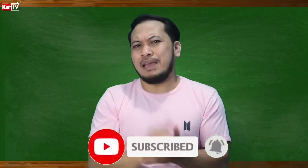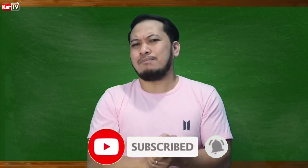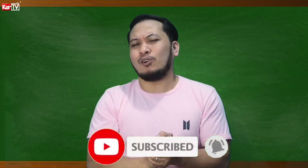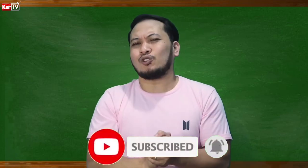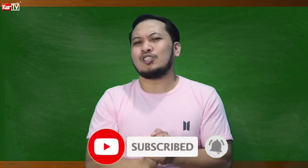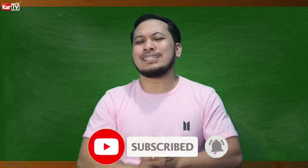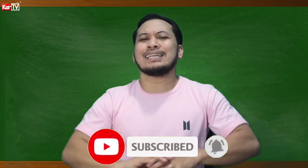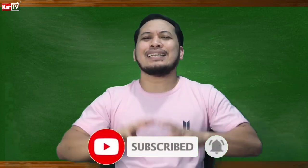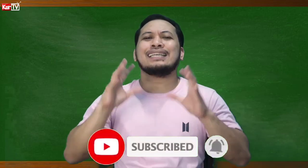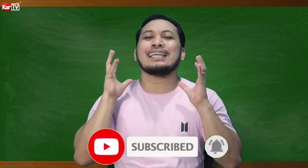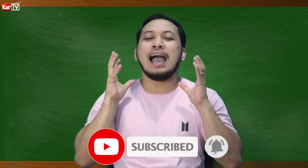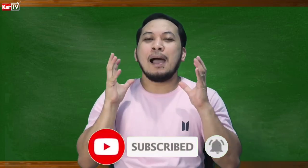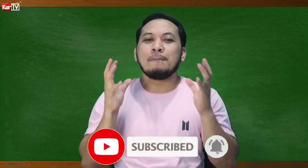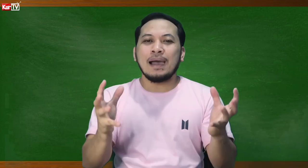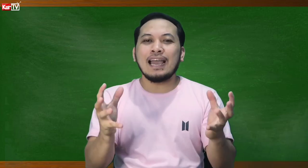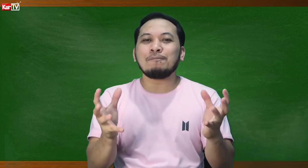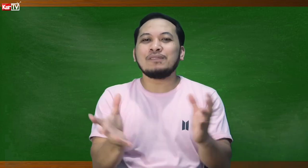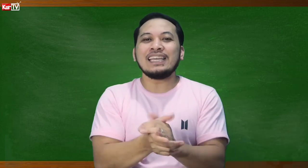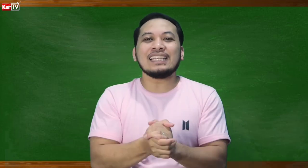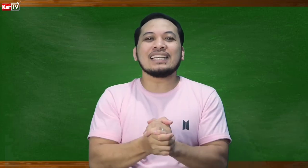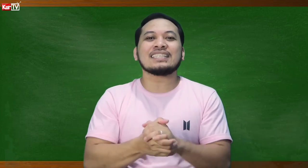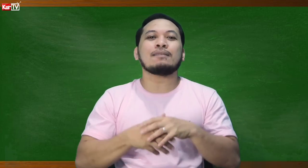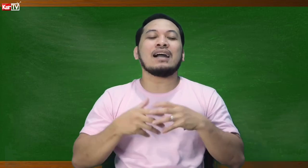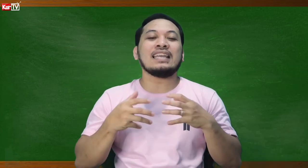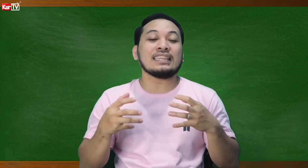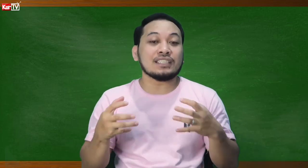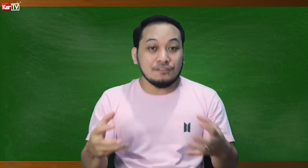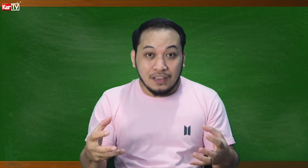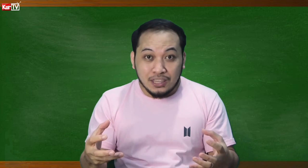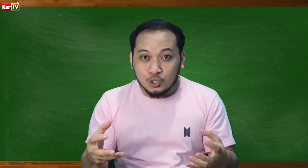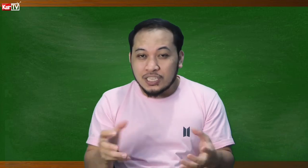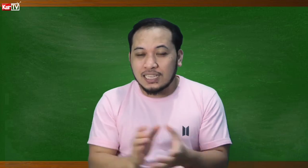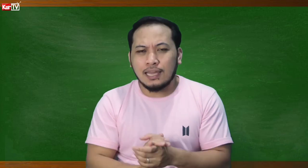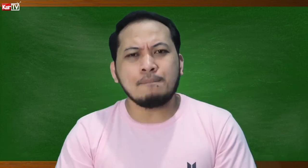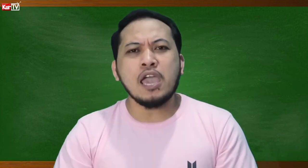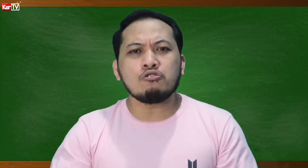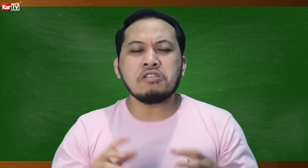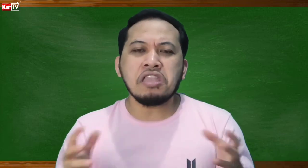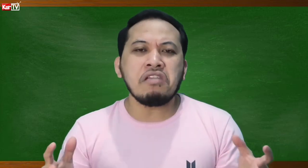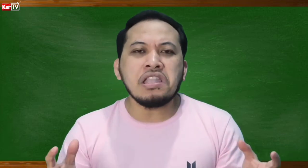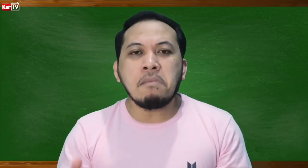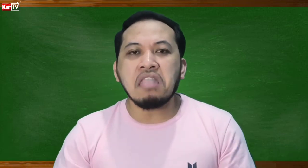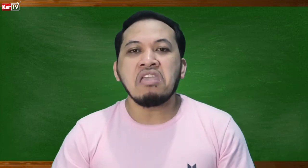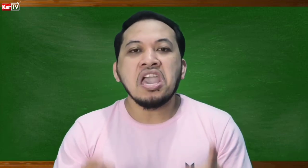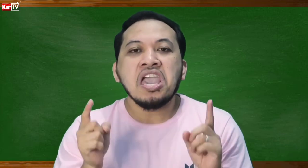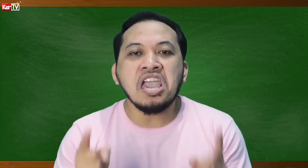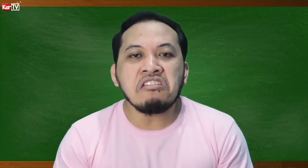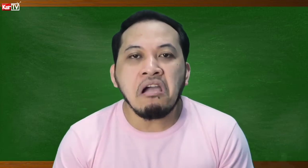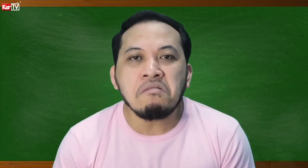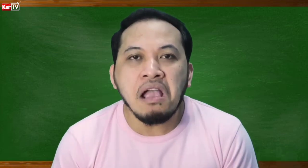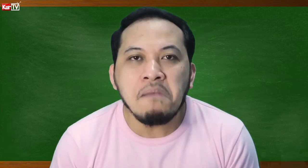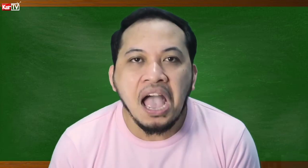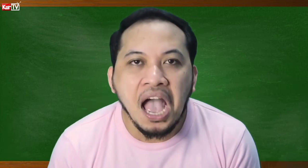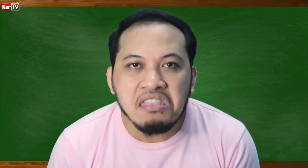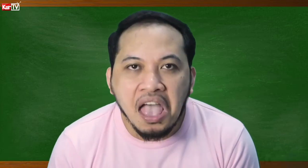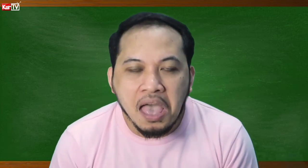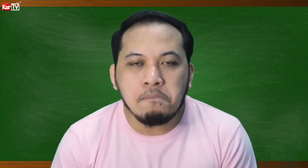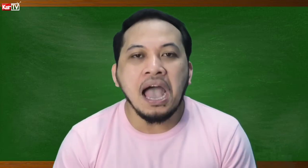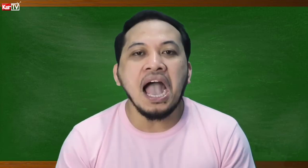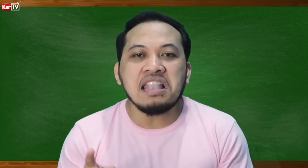bell button dyan sa gilid para updated ka sa mga latest videos natin. Pero kung hindi naman, eh ikaw yung bahala. Bahala